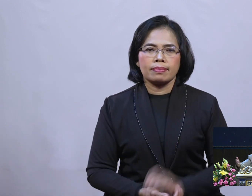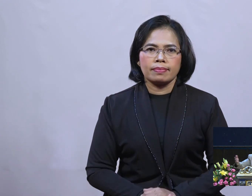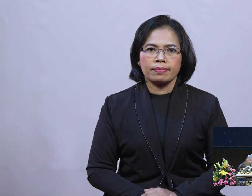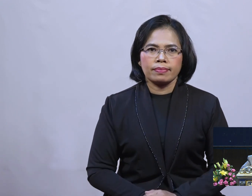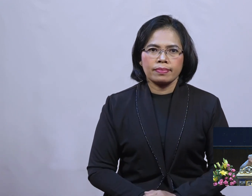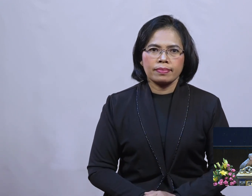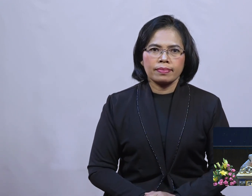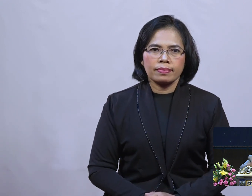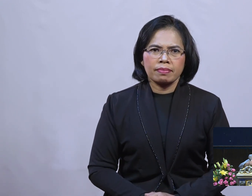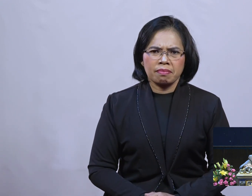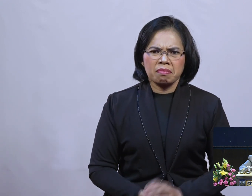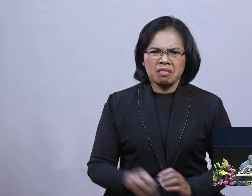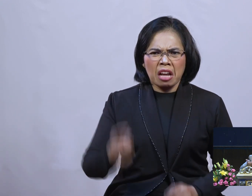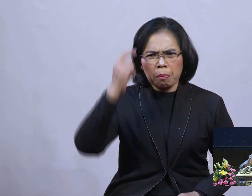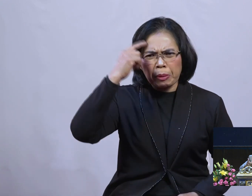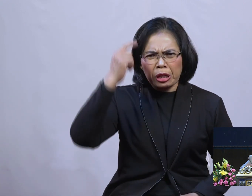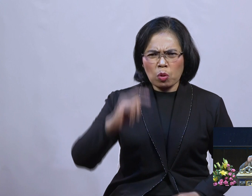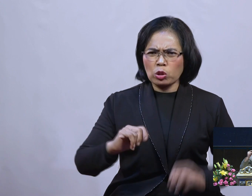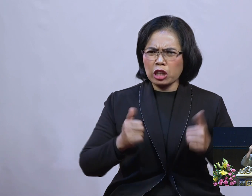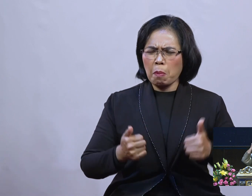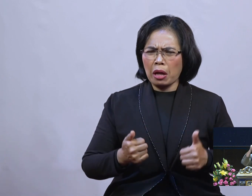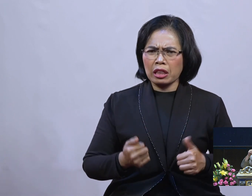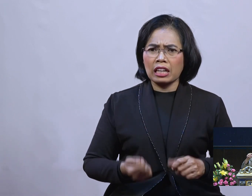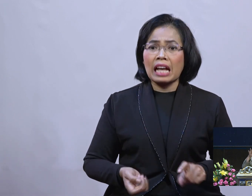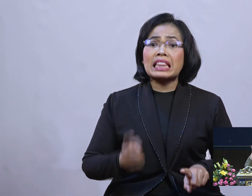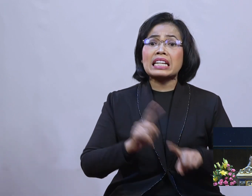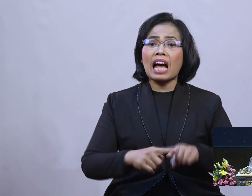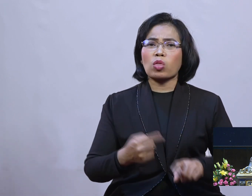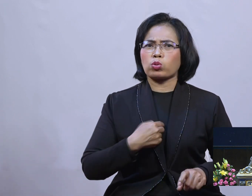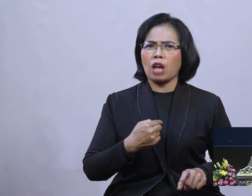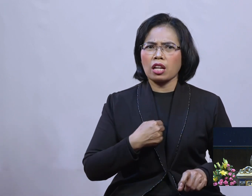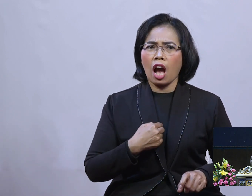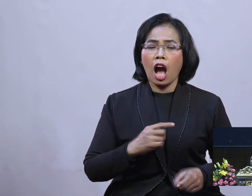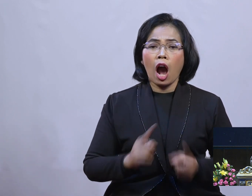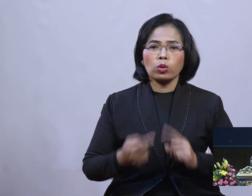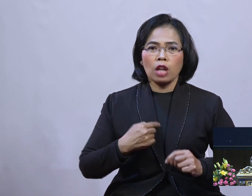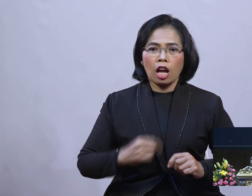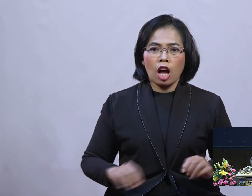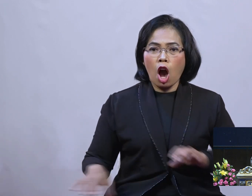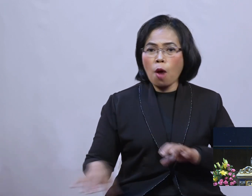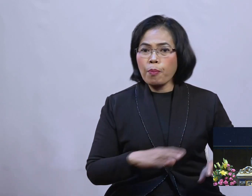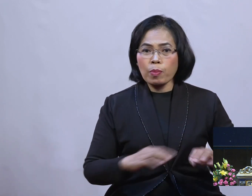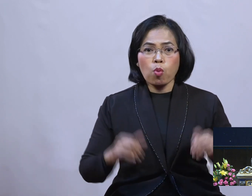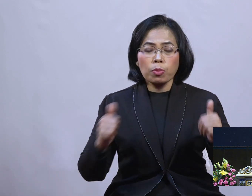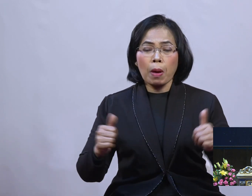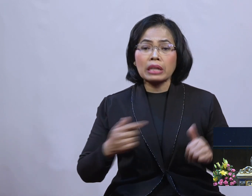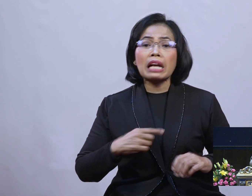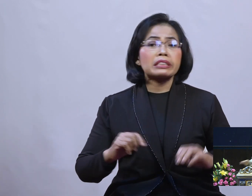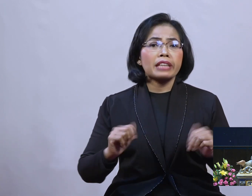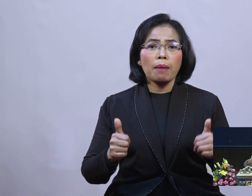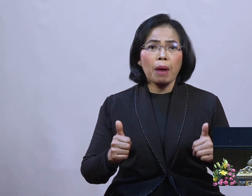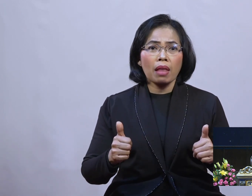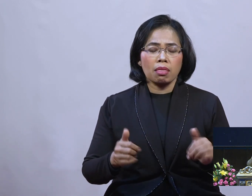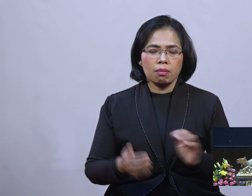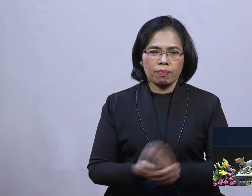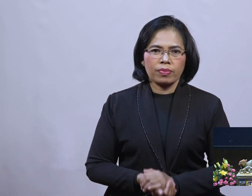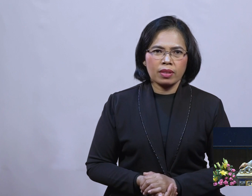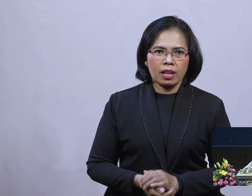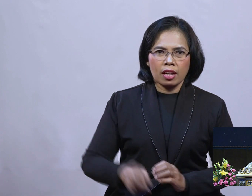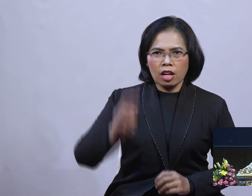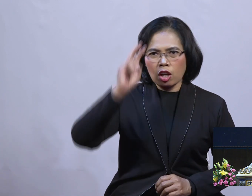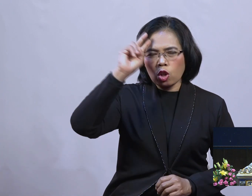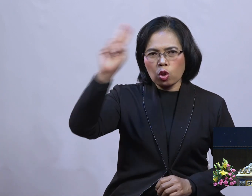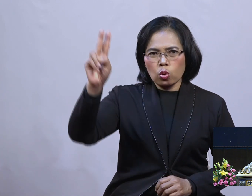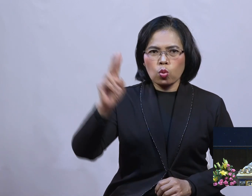Hai pikir tok keselamatan tergantung saya kalau saya berbuat baik saya bisa diselamatkan Alkitab berkata kebenaran-mu seperti kain kotor kain